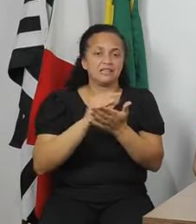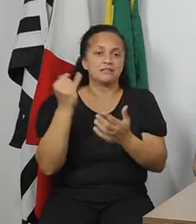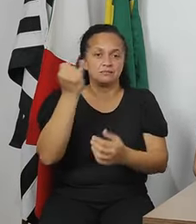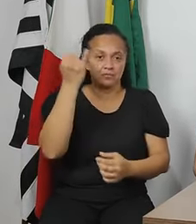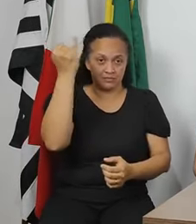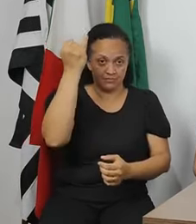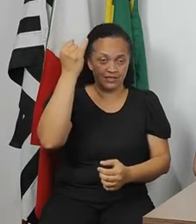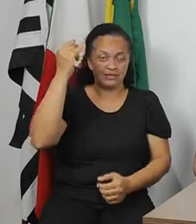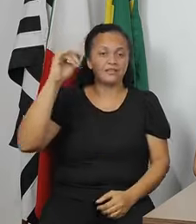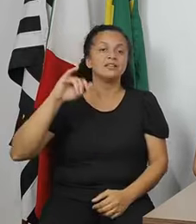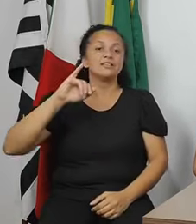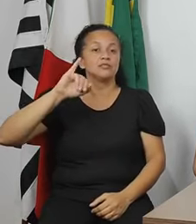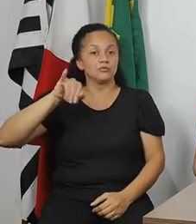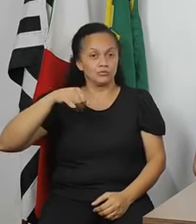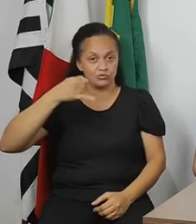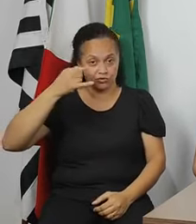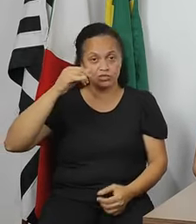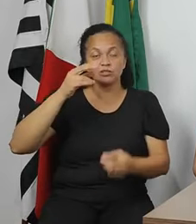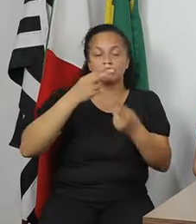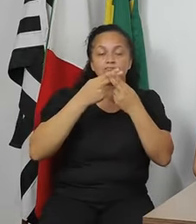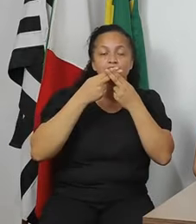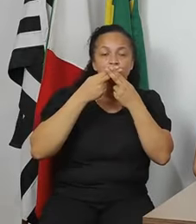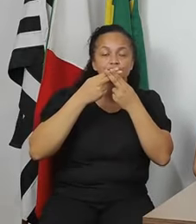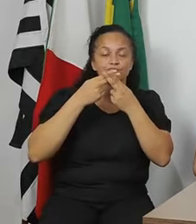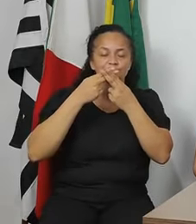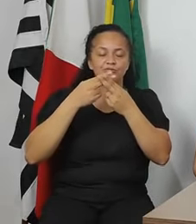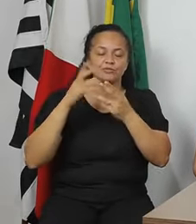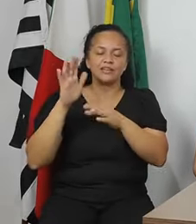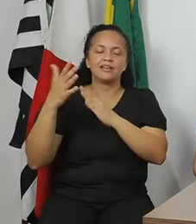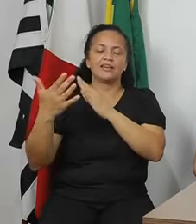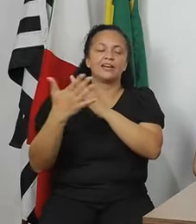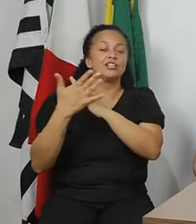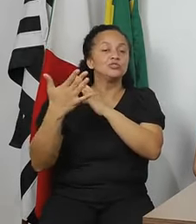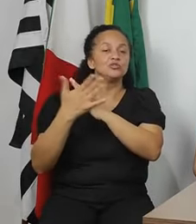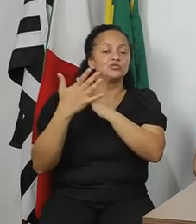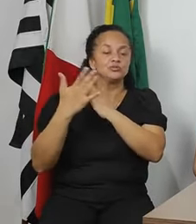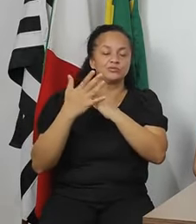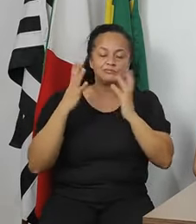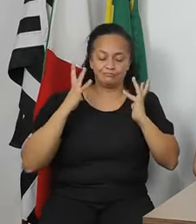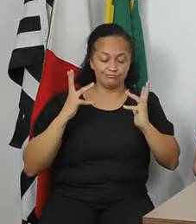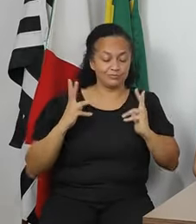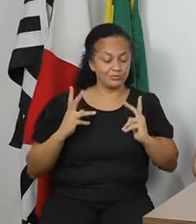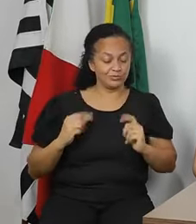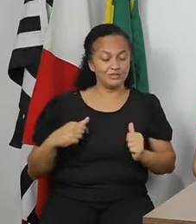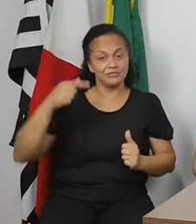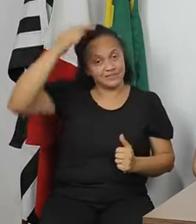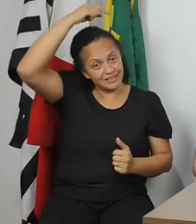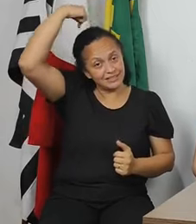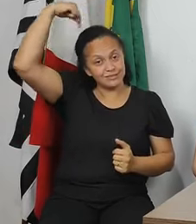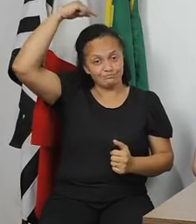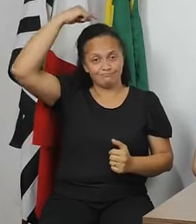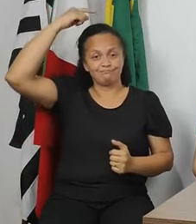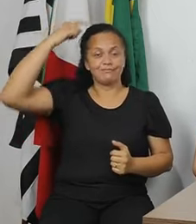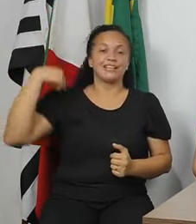o nosso templo, o templo do Espírito Santo, que é o nosso corpo, para que ele possa agir dentro de nós, né?